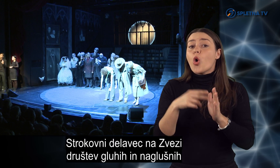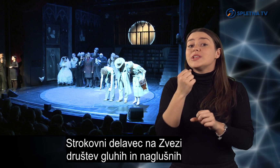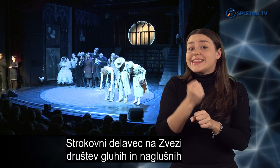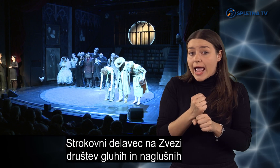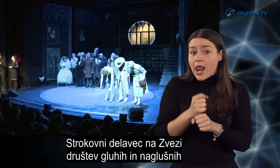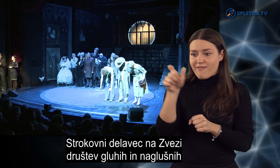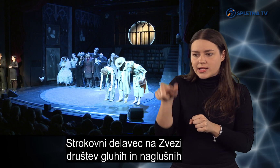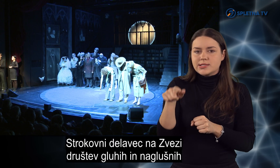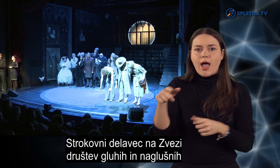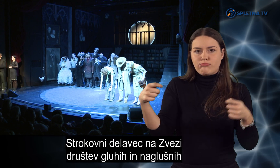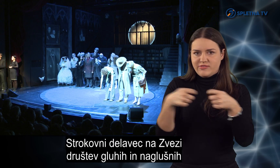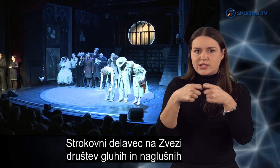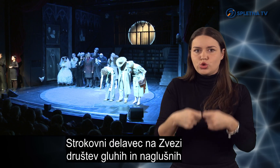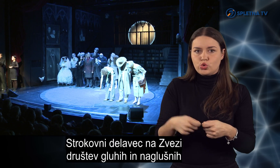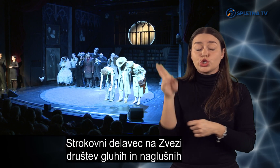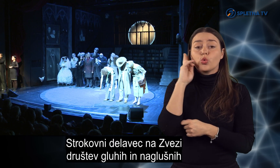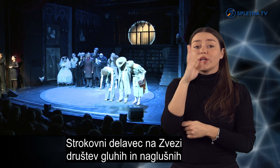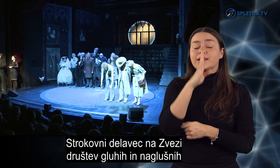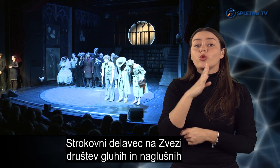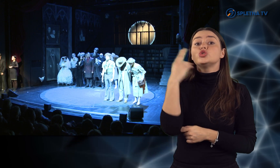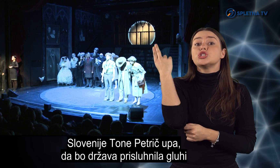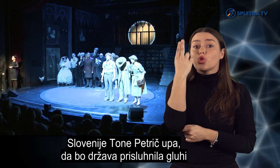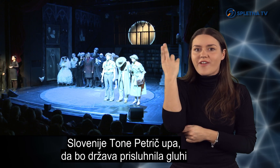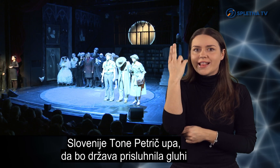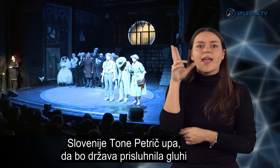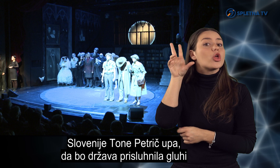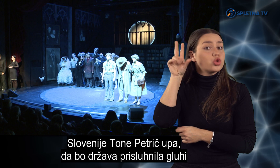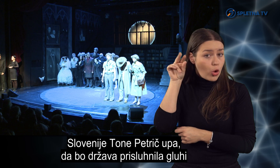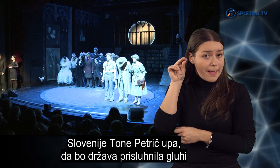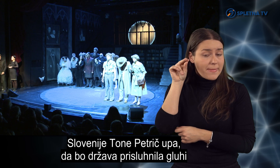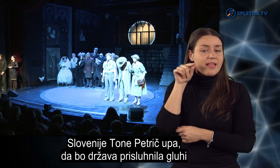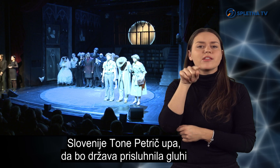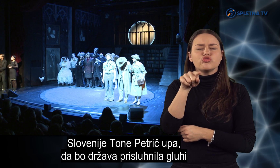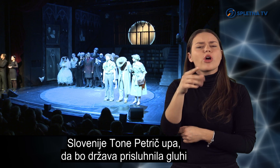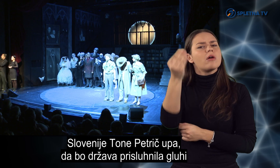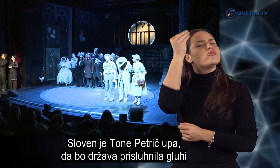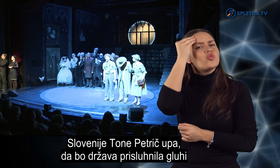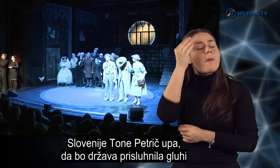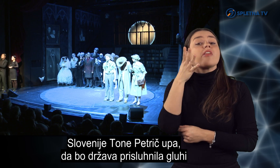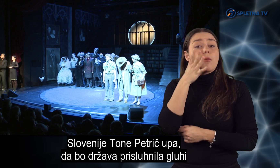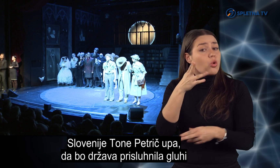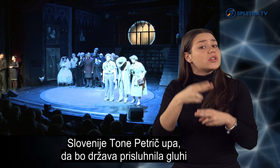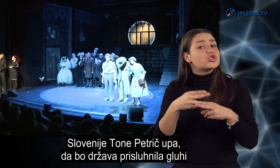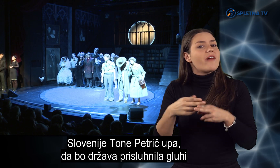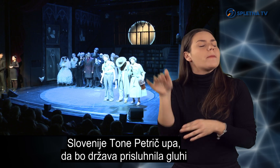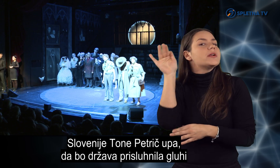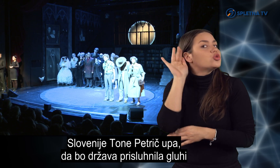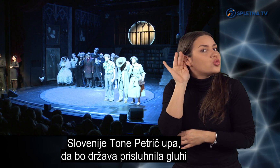Strokovni delavec na Zvezi društev gluhih in naglušnih Slovenije, Tone Petrič, upa, da bo država prisluhnila gluhi